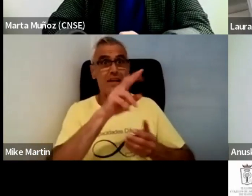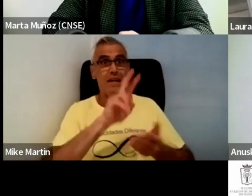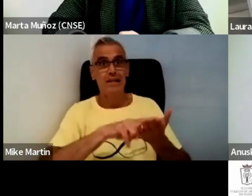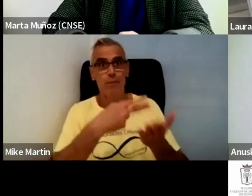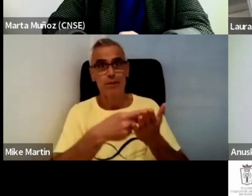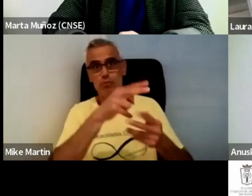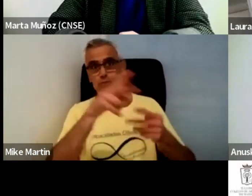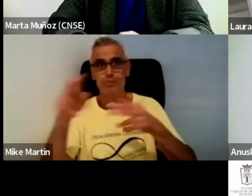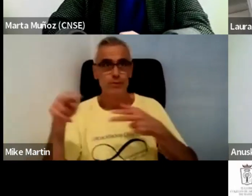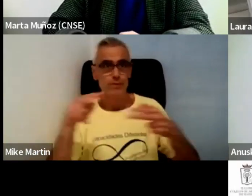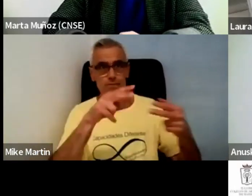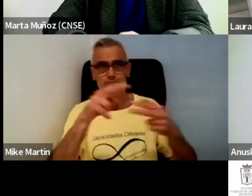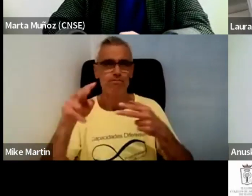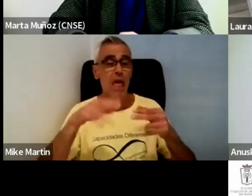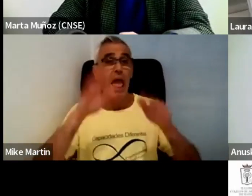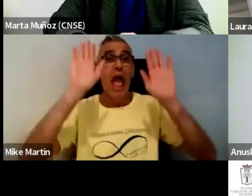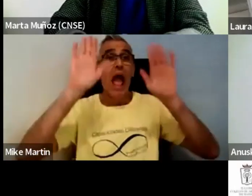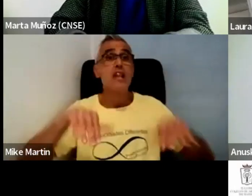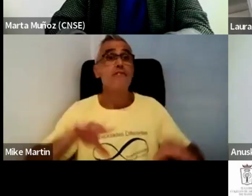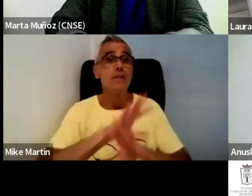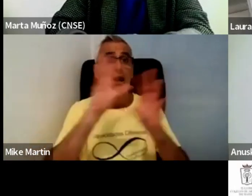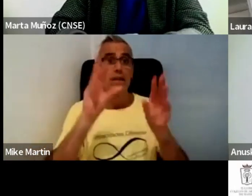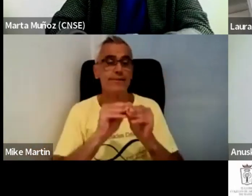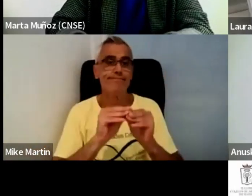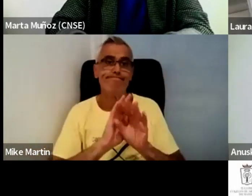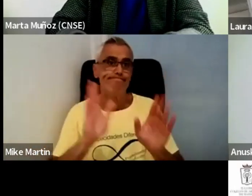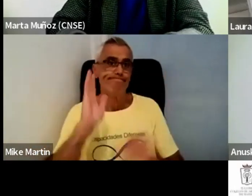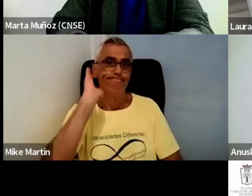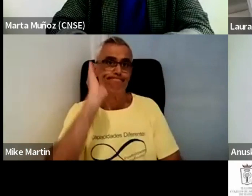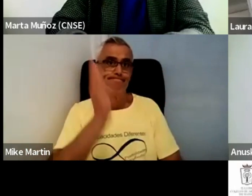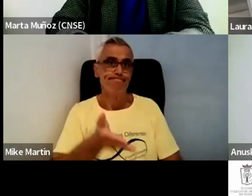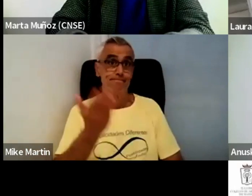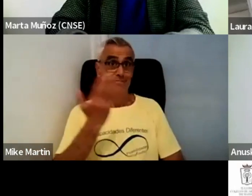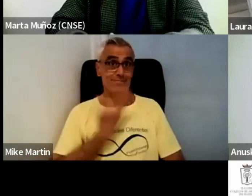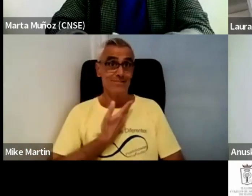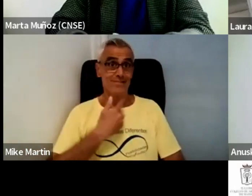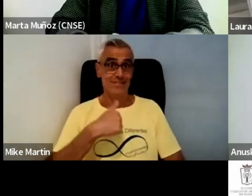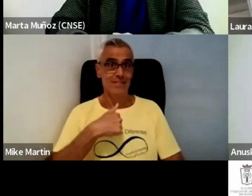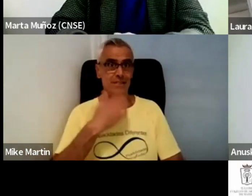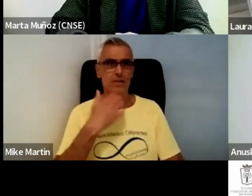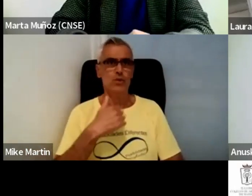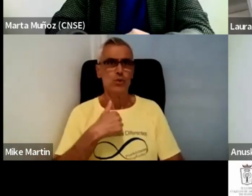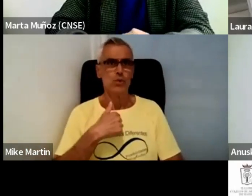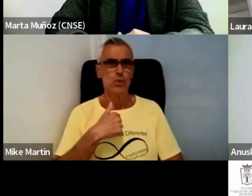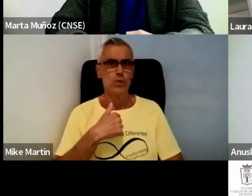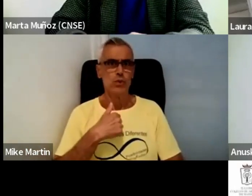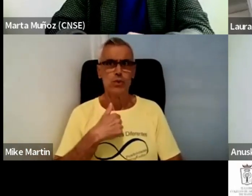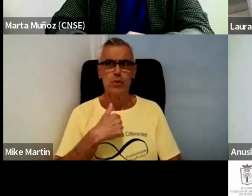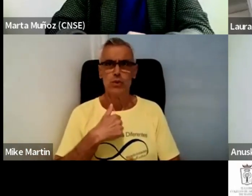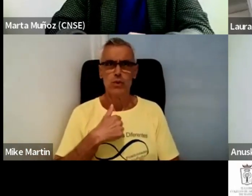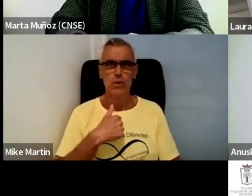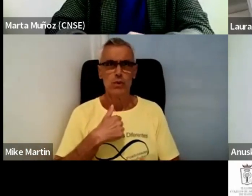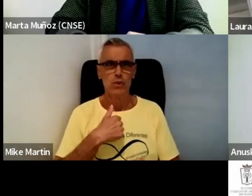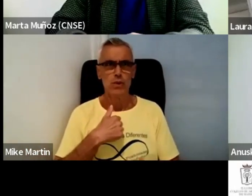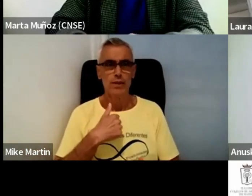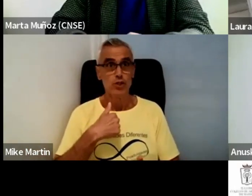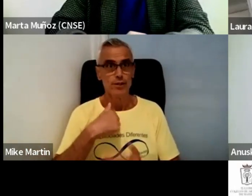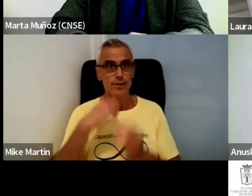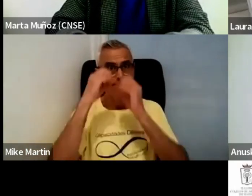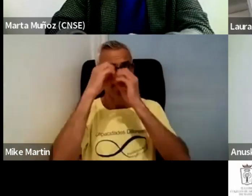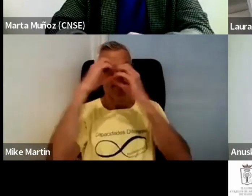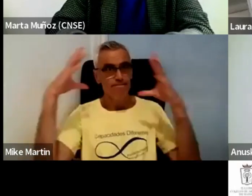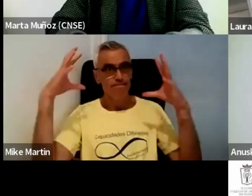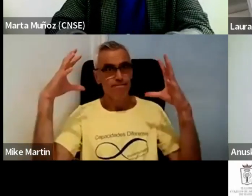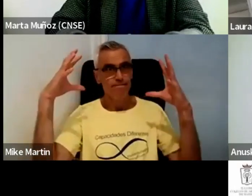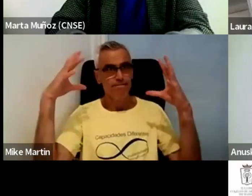juicio, si tú utilizas la lengua de signos, la intérprete te está interpretando y al final, pues a mí me pueden penalizar por